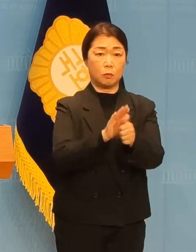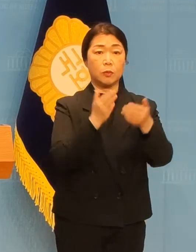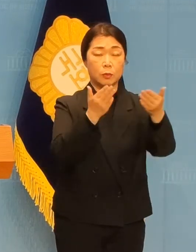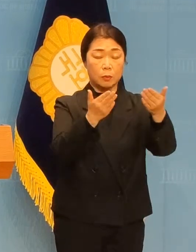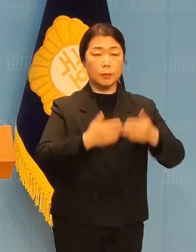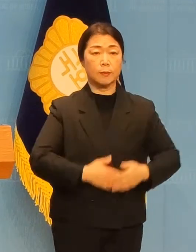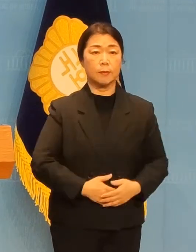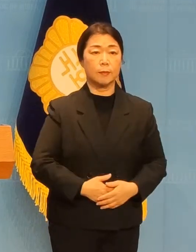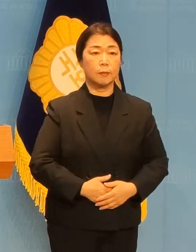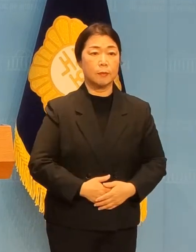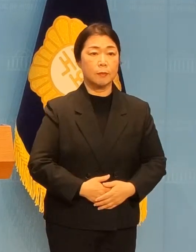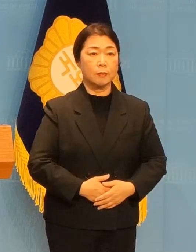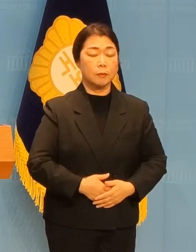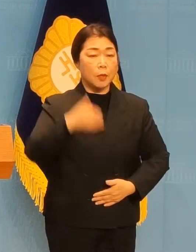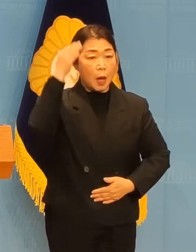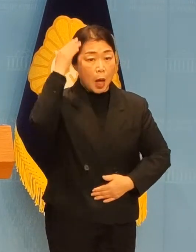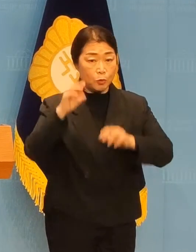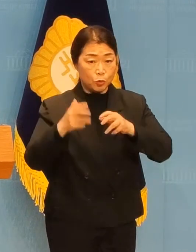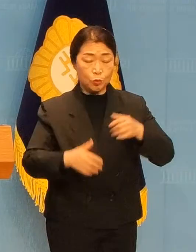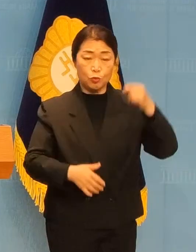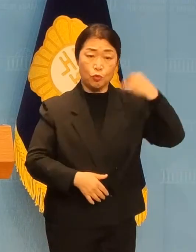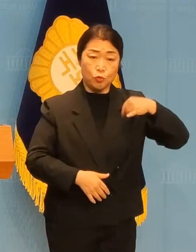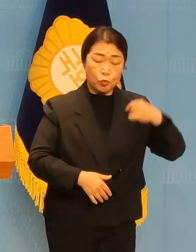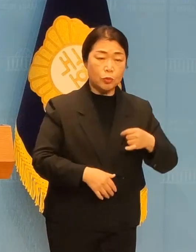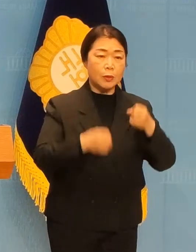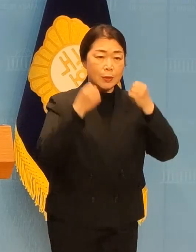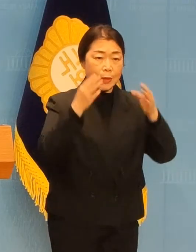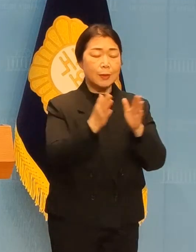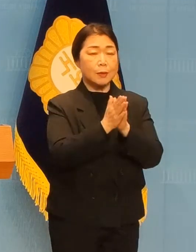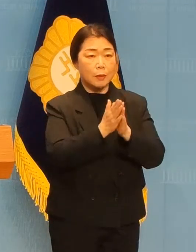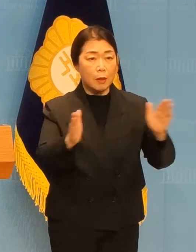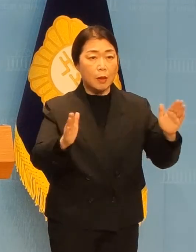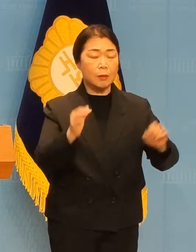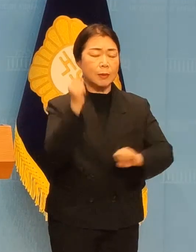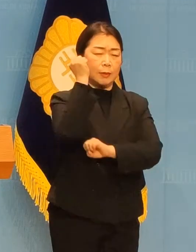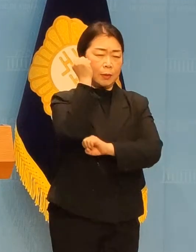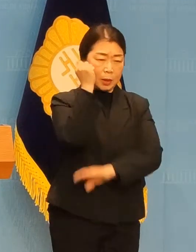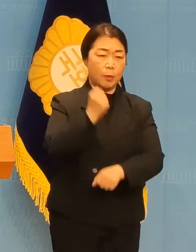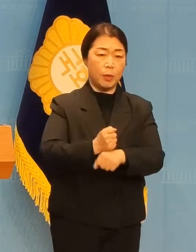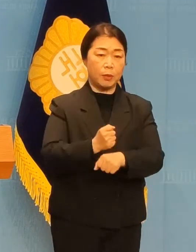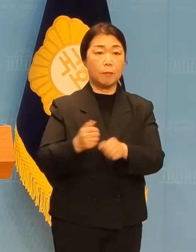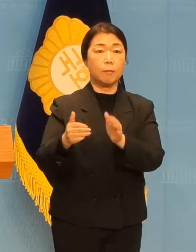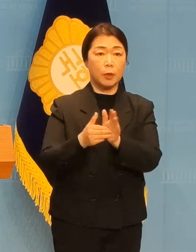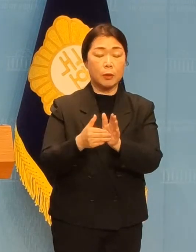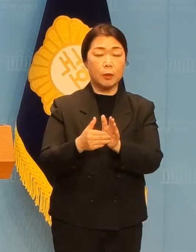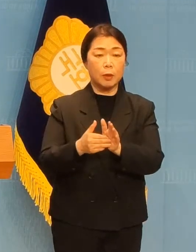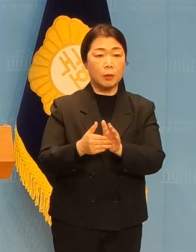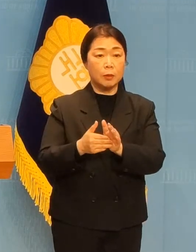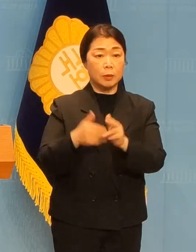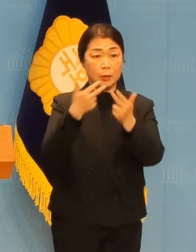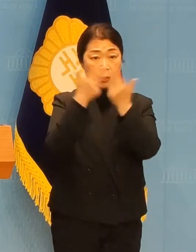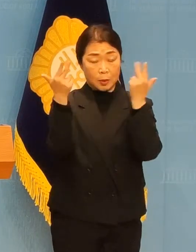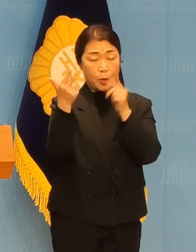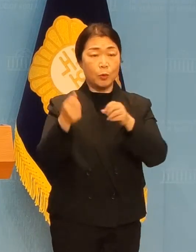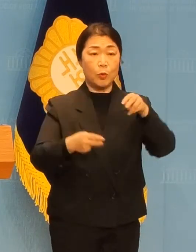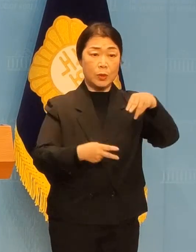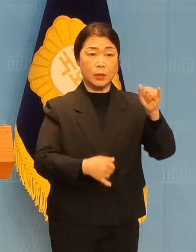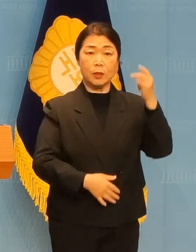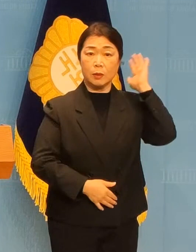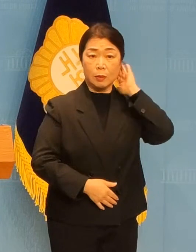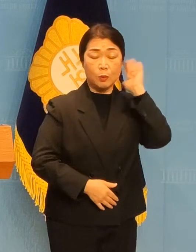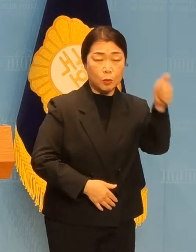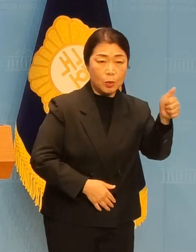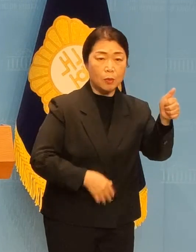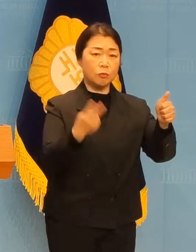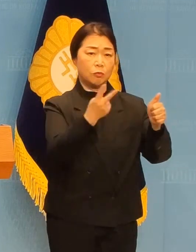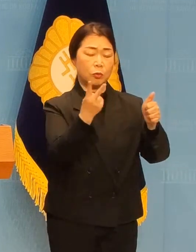한중이 새 시대를 열어갈 기초를 다시 세웠습니다. 이재명 대통령과 시진핑 주석은